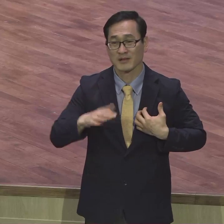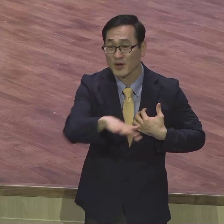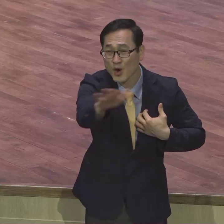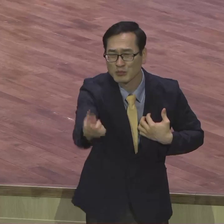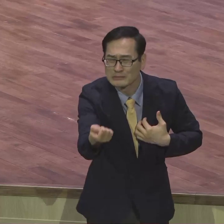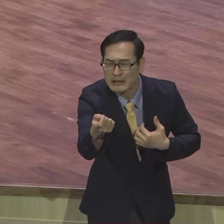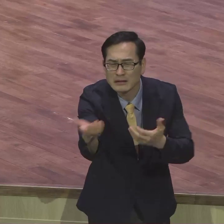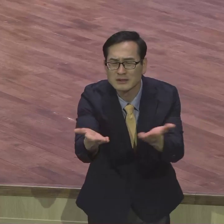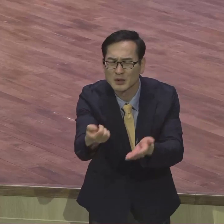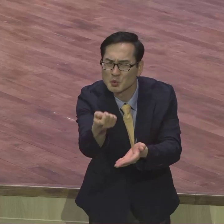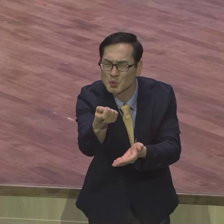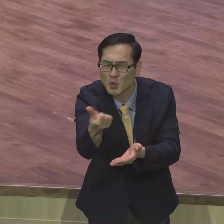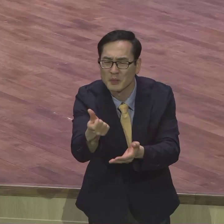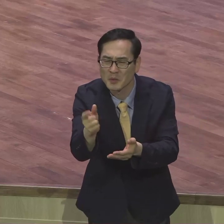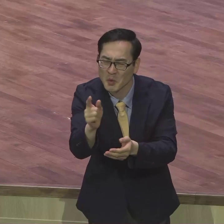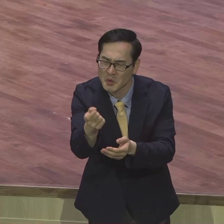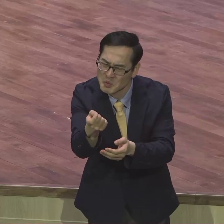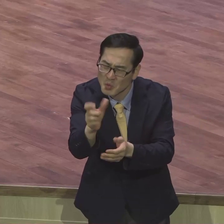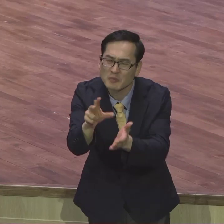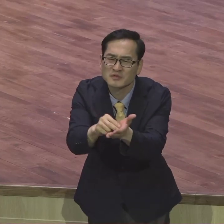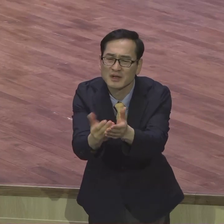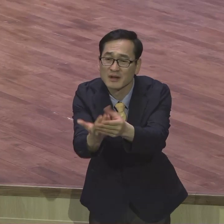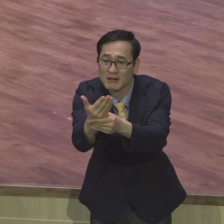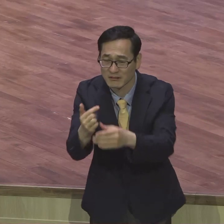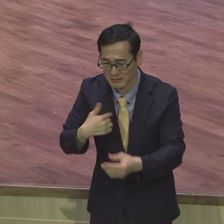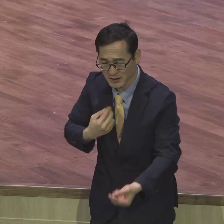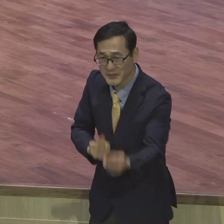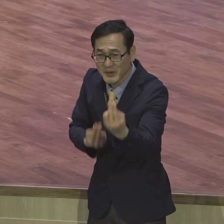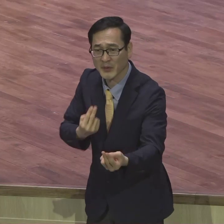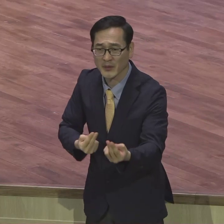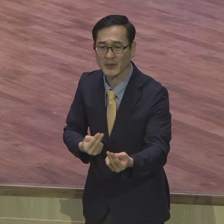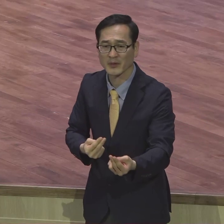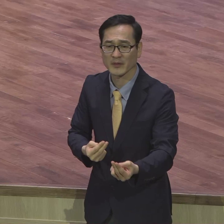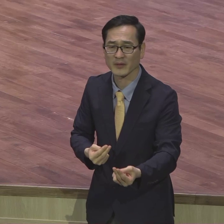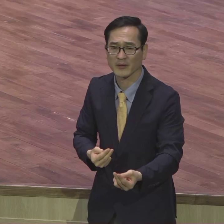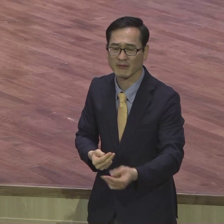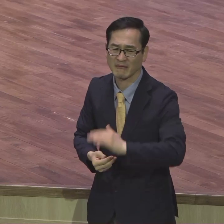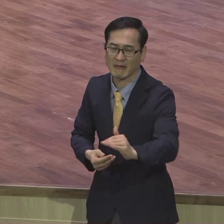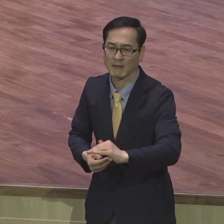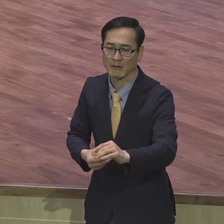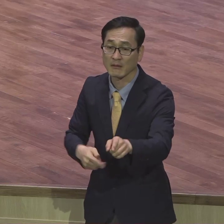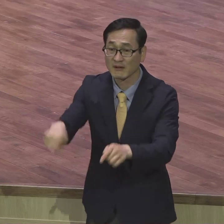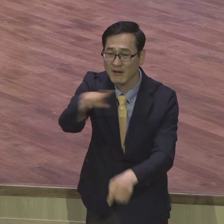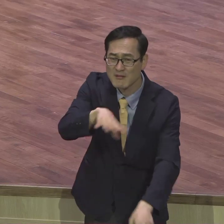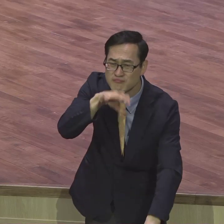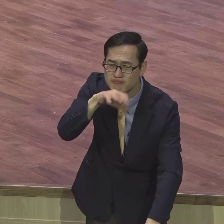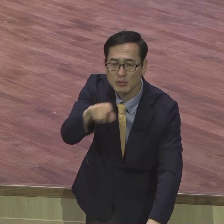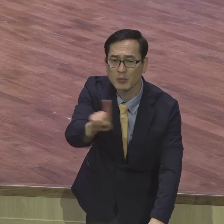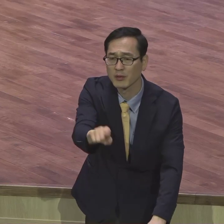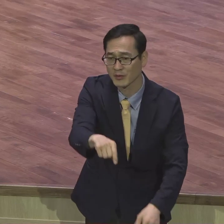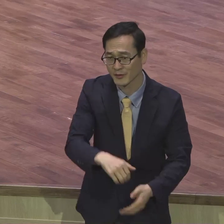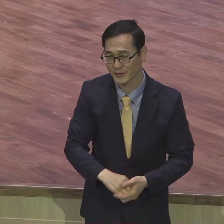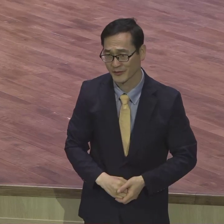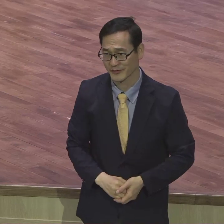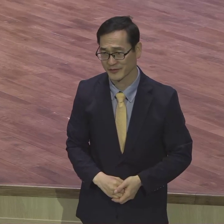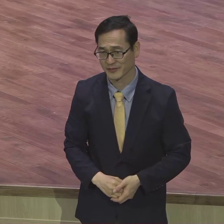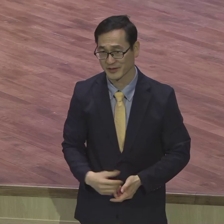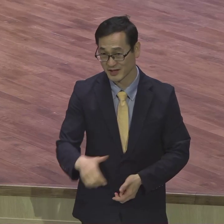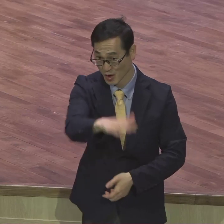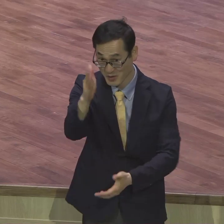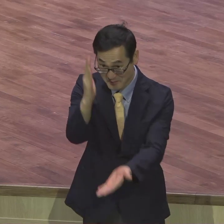뭘 일한다고? 당신이 없으면 이 교회가 안 될 것 같아요? 돌들러도 하나님 하신다고.